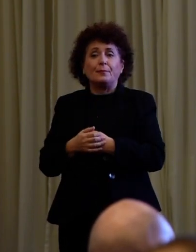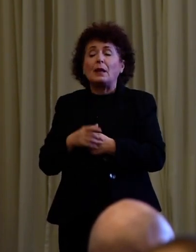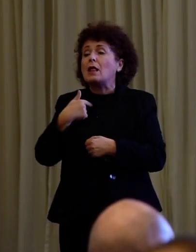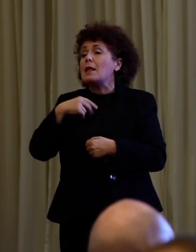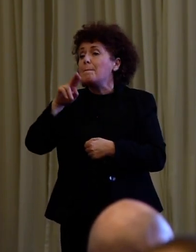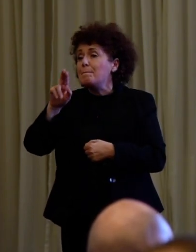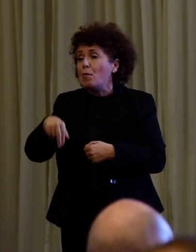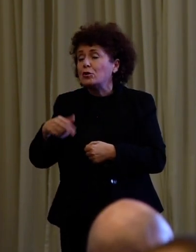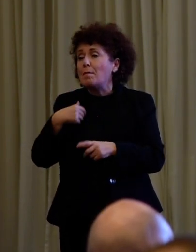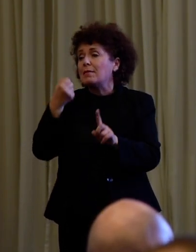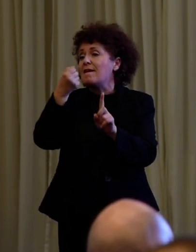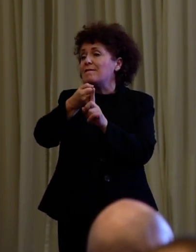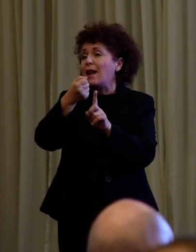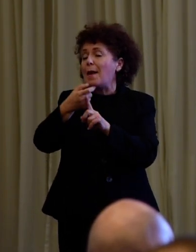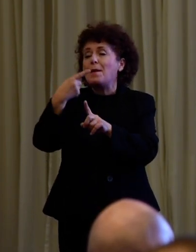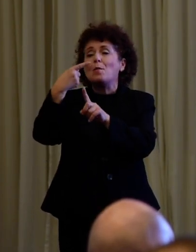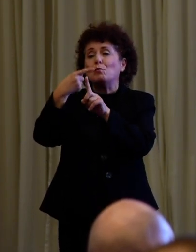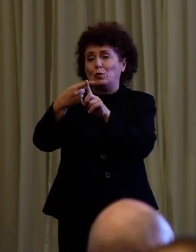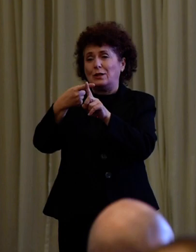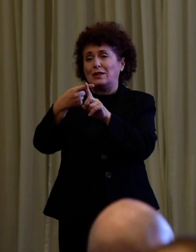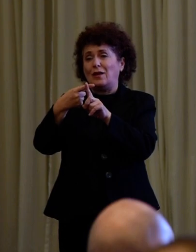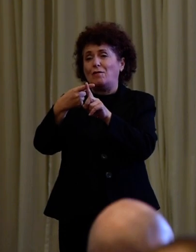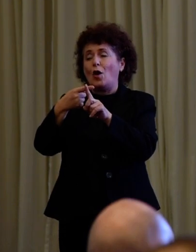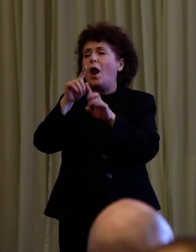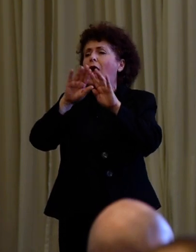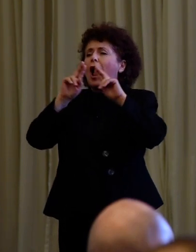за да можеме да влијаеме позитивно